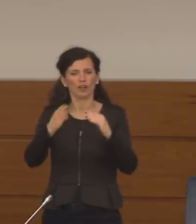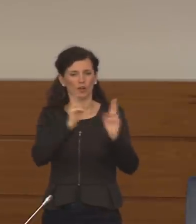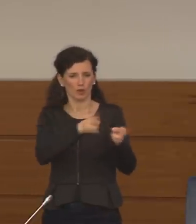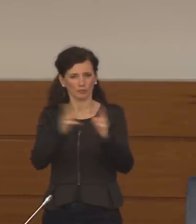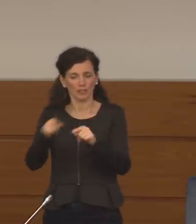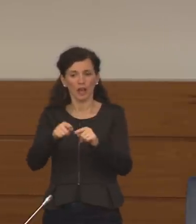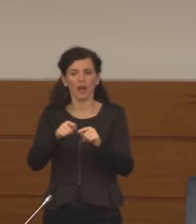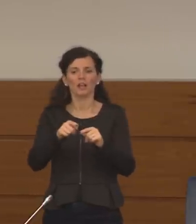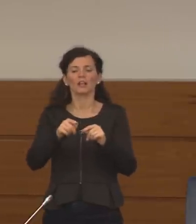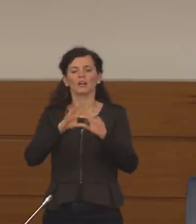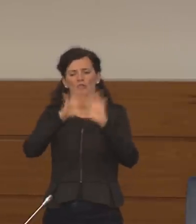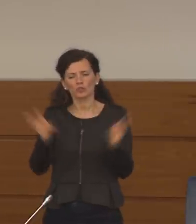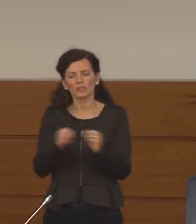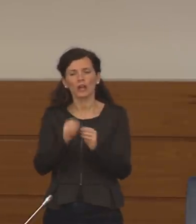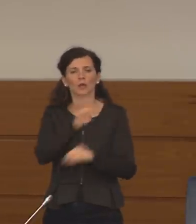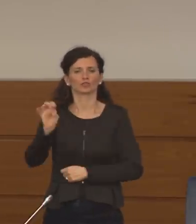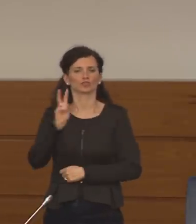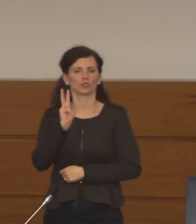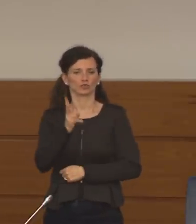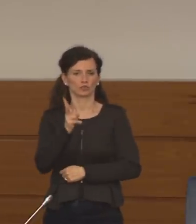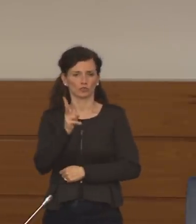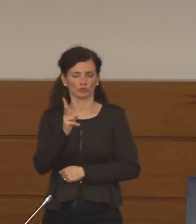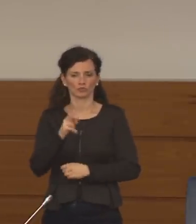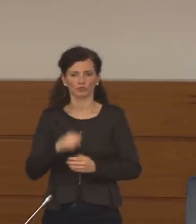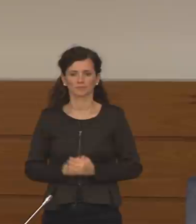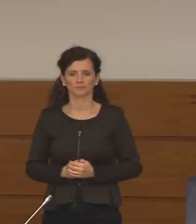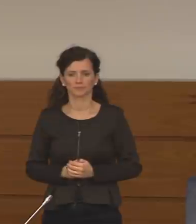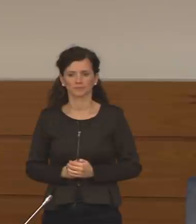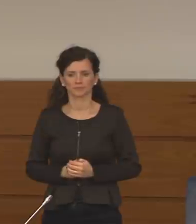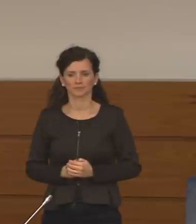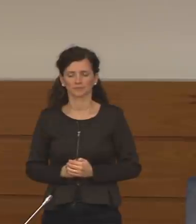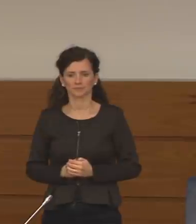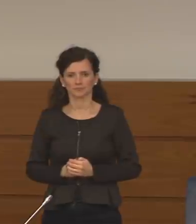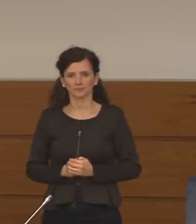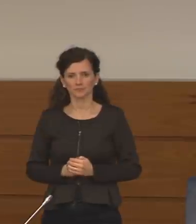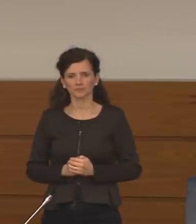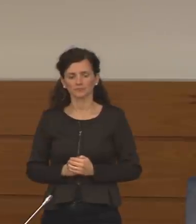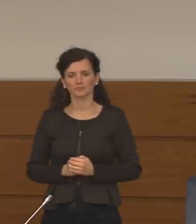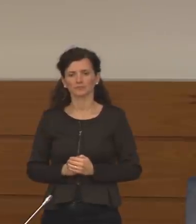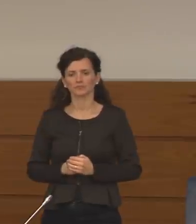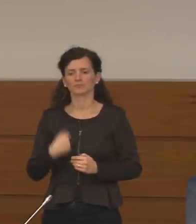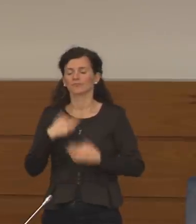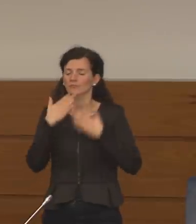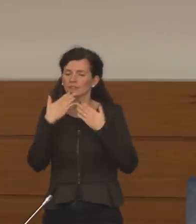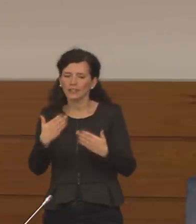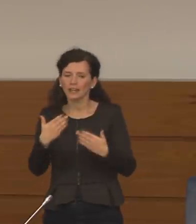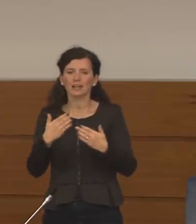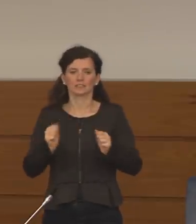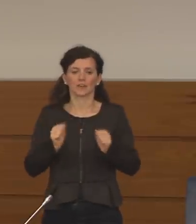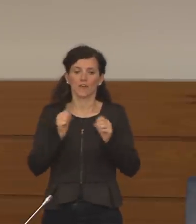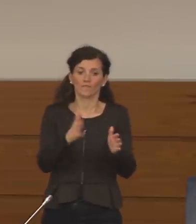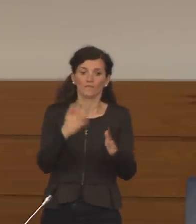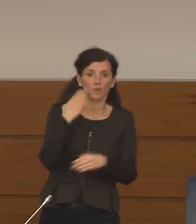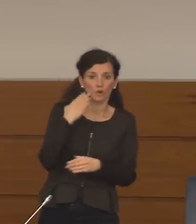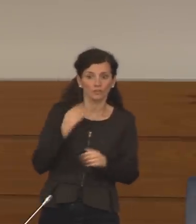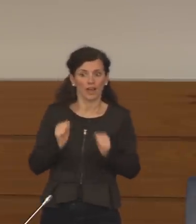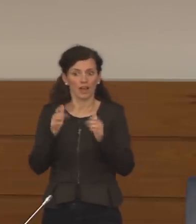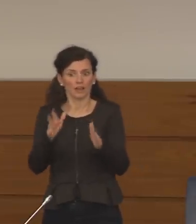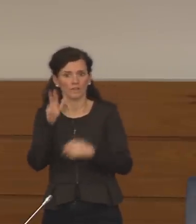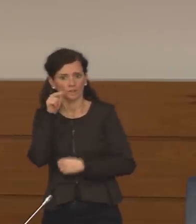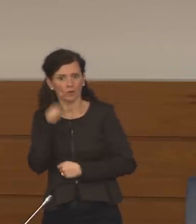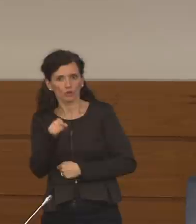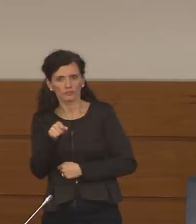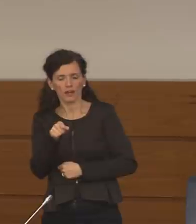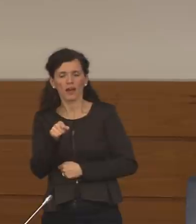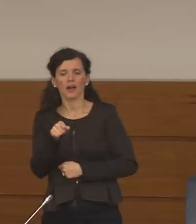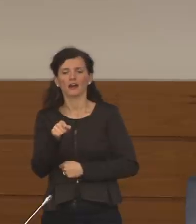412 una menzione particolare ai nostri volontari delle nostre volontarie che hanno